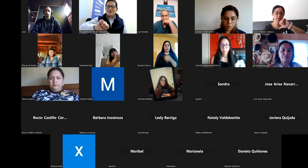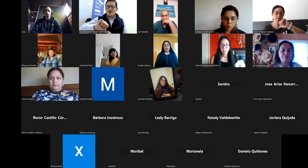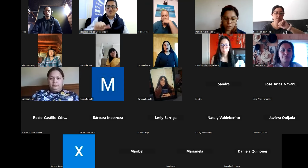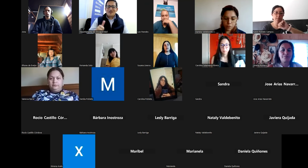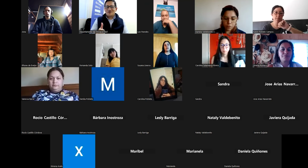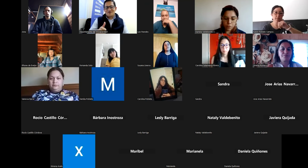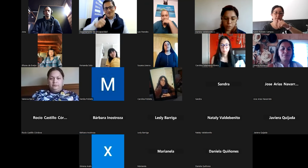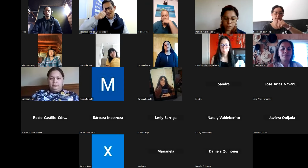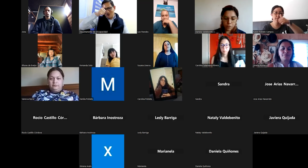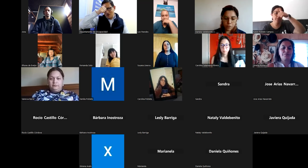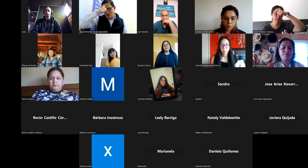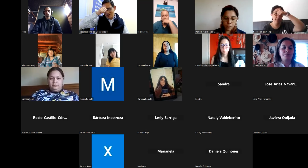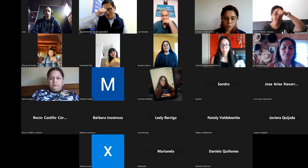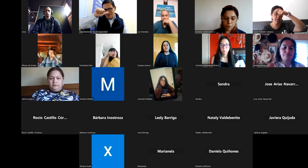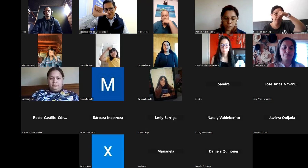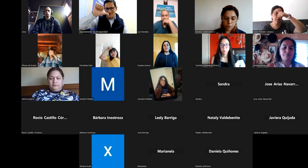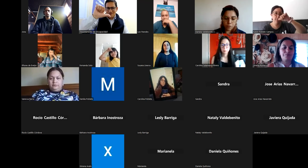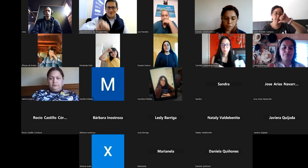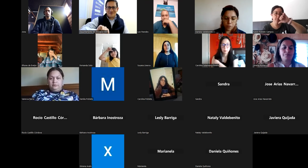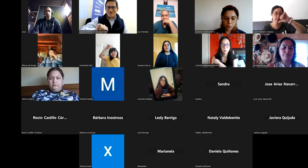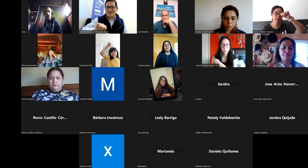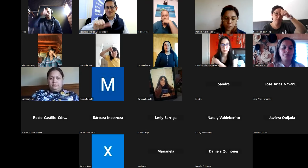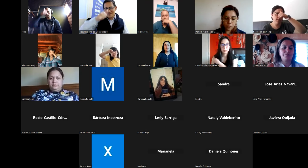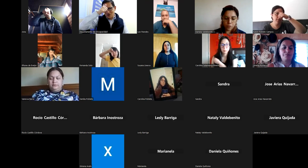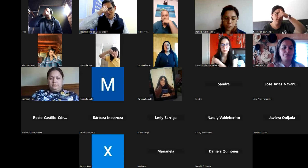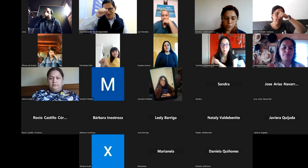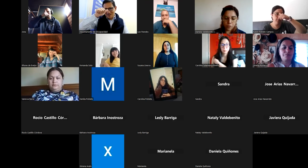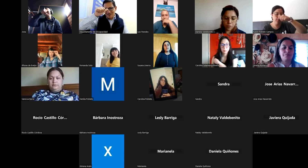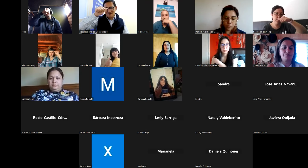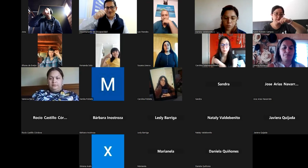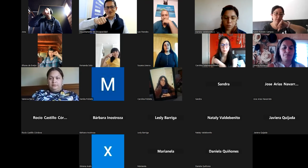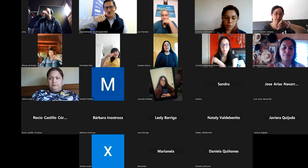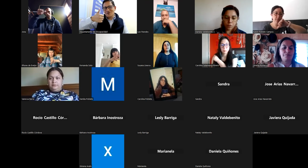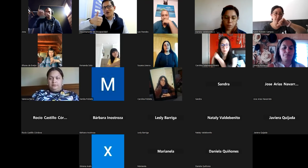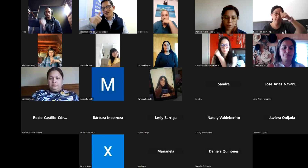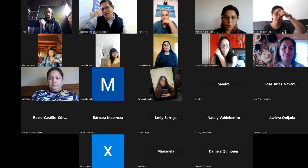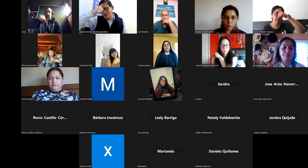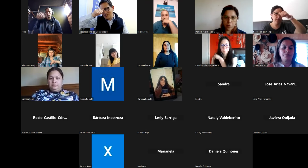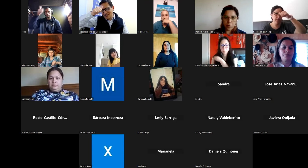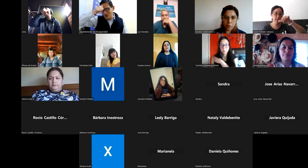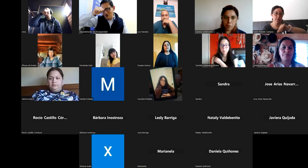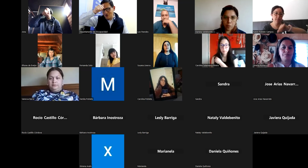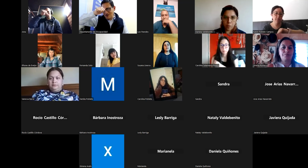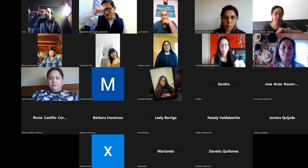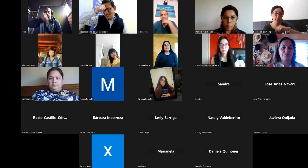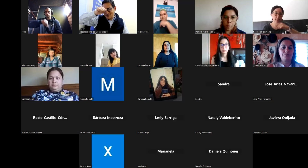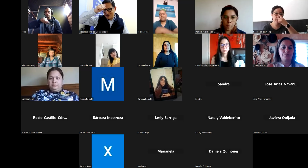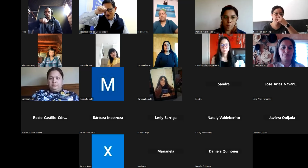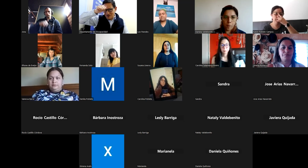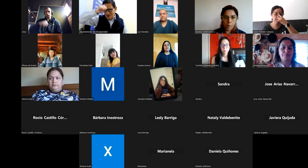Por lo tanto, si el domingo lo hacen así, si el domingo lo hacen así, lo más lógico que podría ser el domingo con la flechita para abajo, ¿cierto?